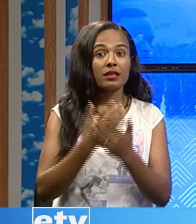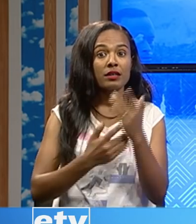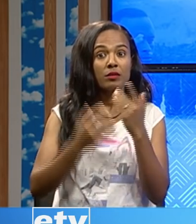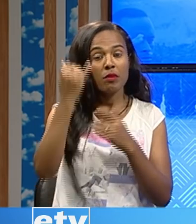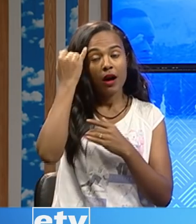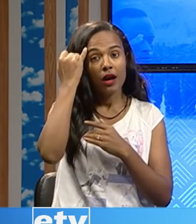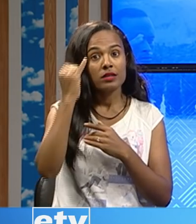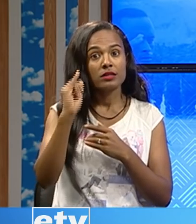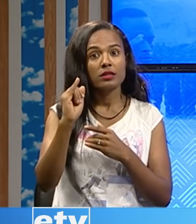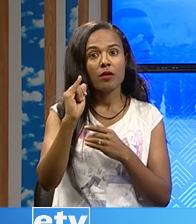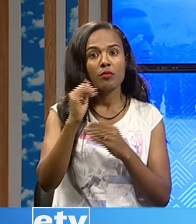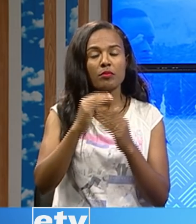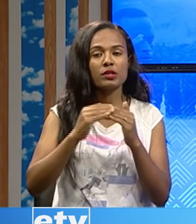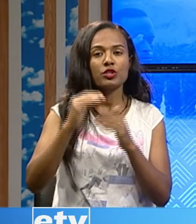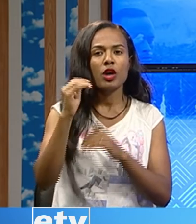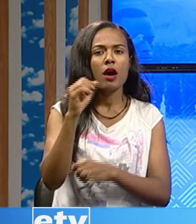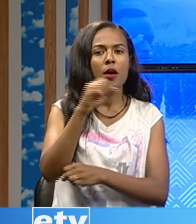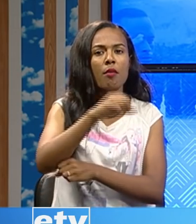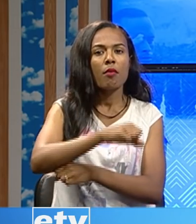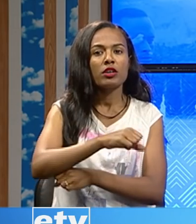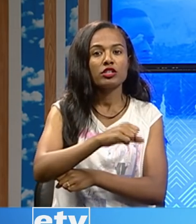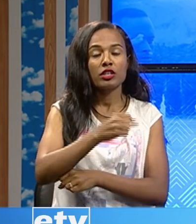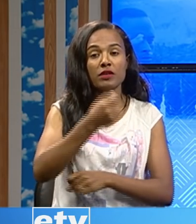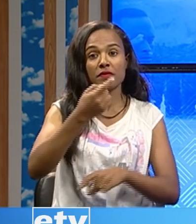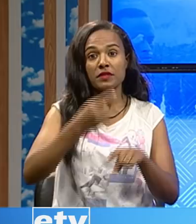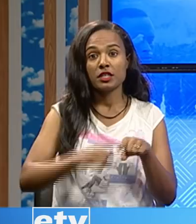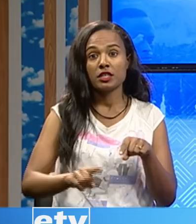በሐሳብ ብልጫ ማሸነፍ ሲሳነው